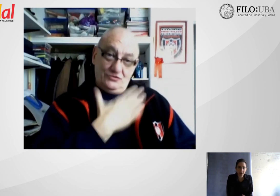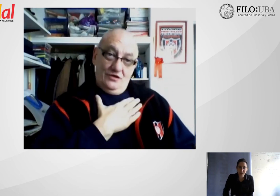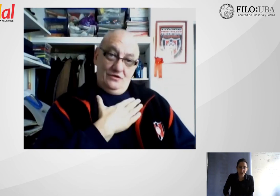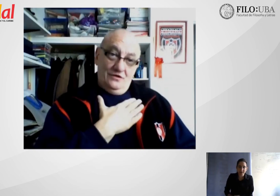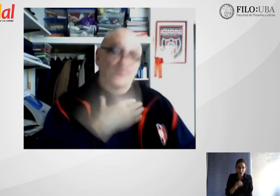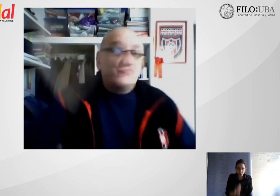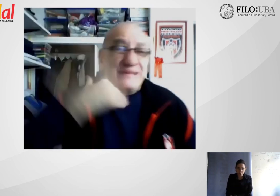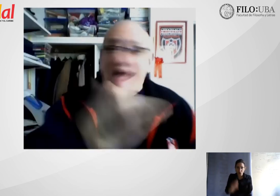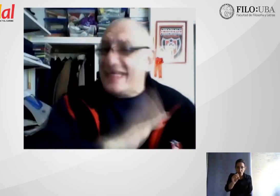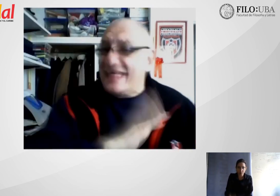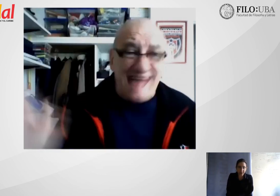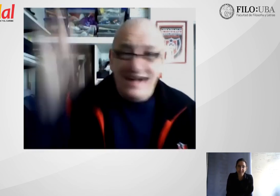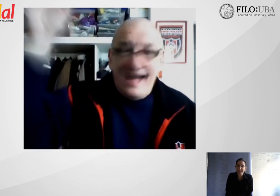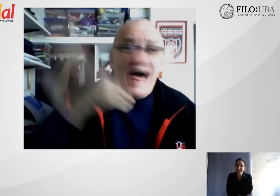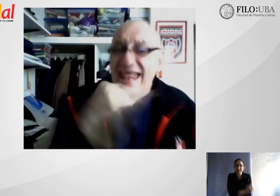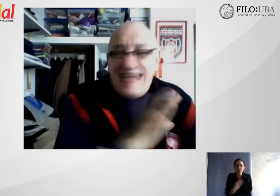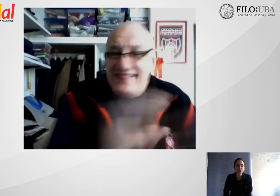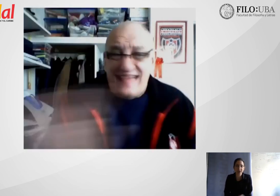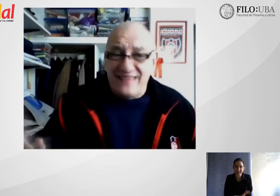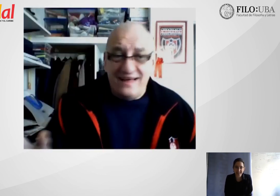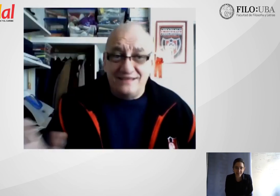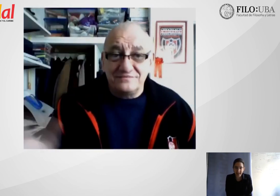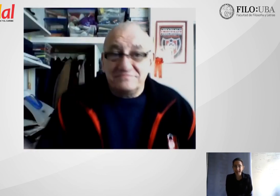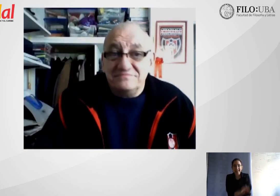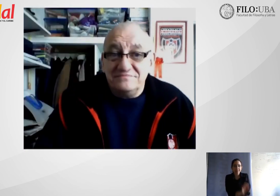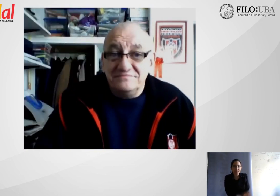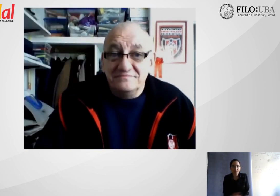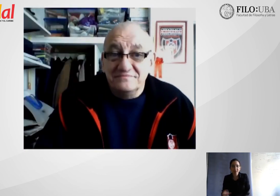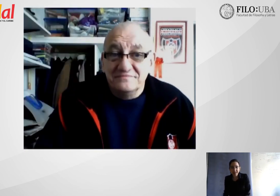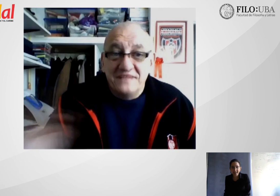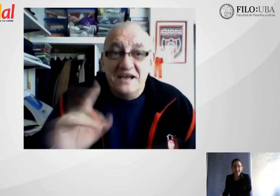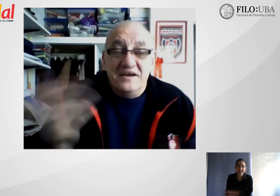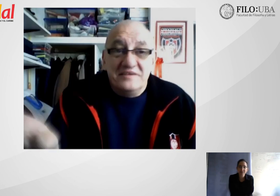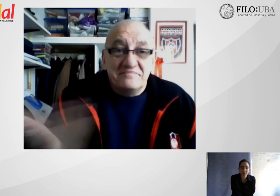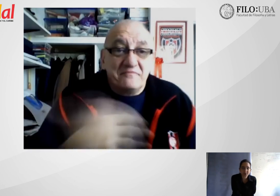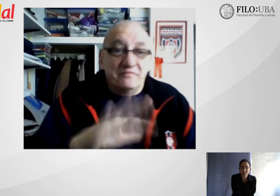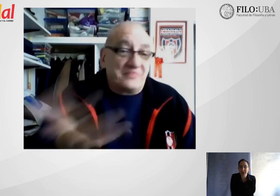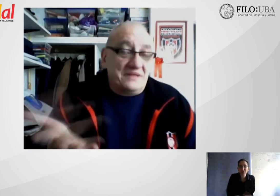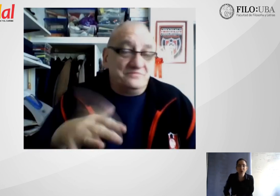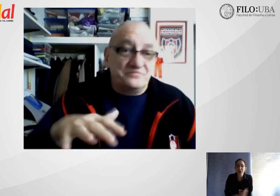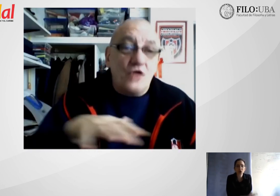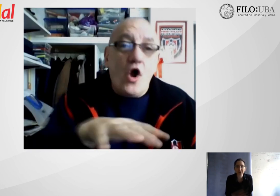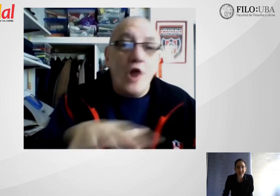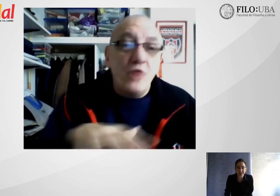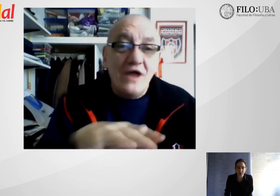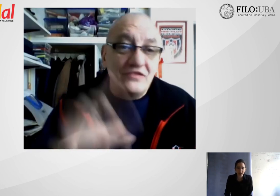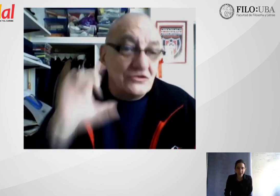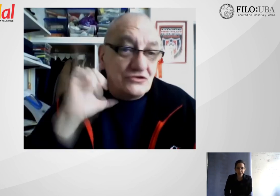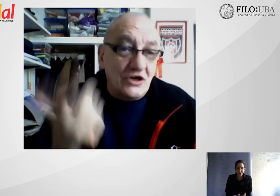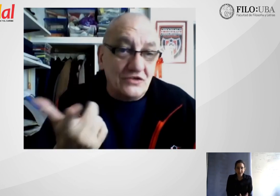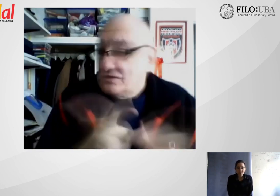cuando puede, o sea, yo como presidente y nosotros desde ASAM le mandamos desde acá cierta información porque no tiene otro